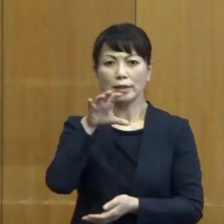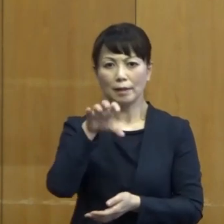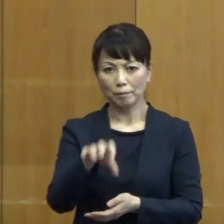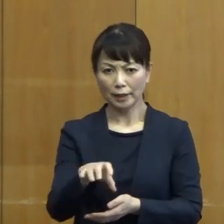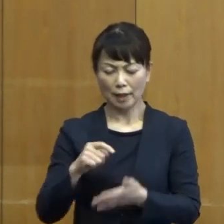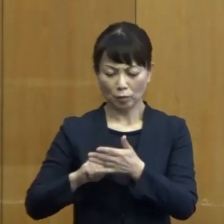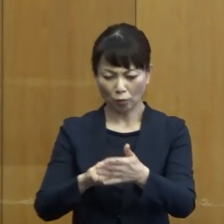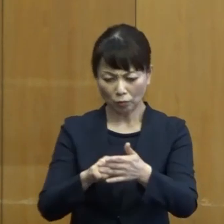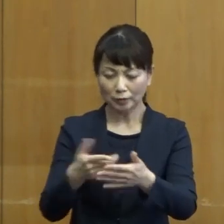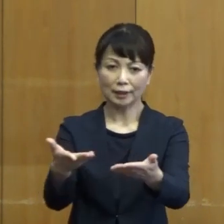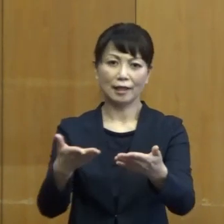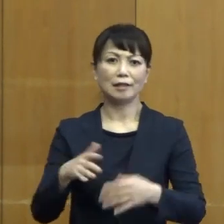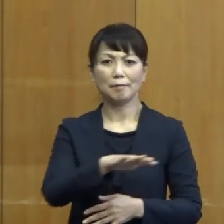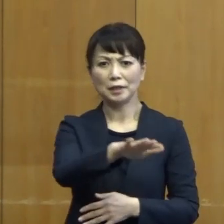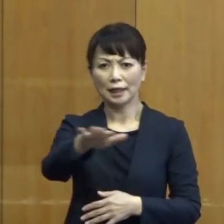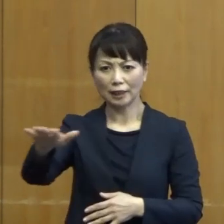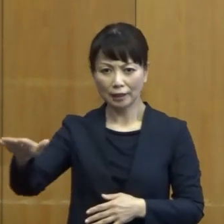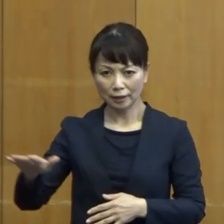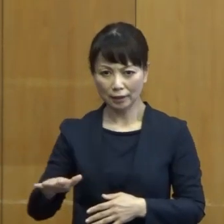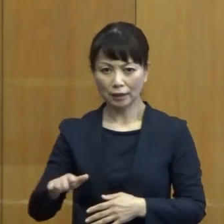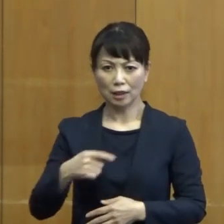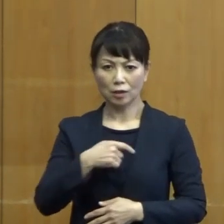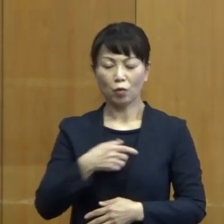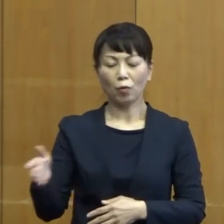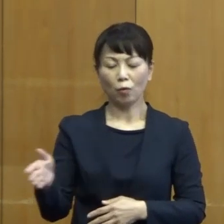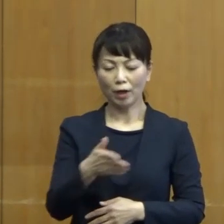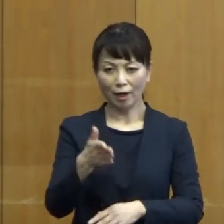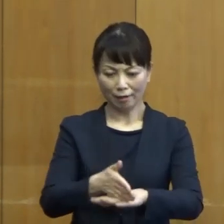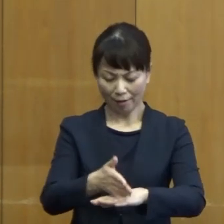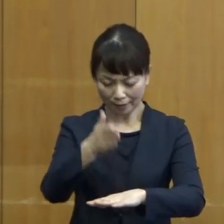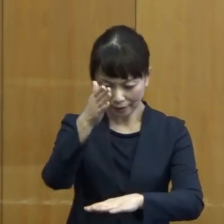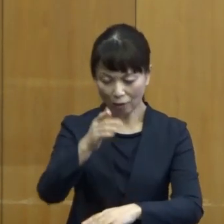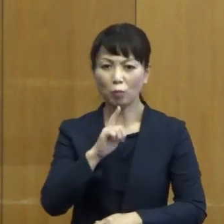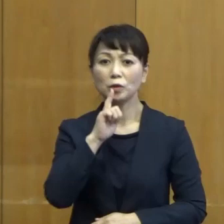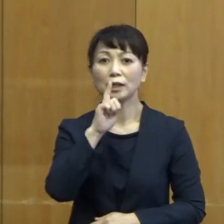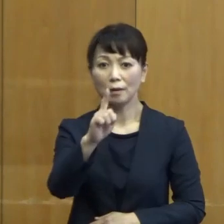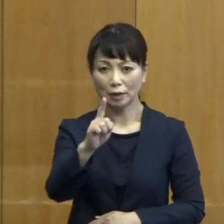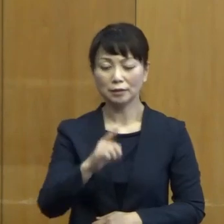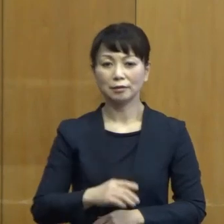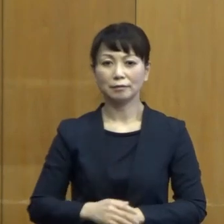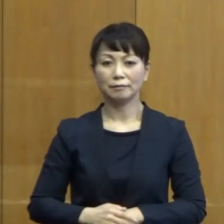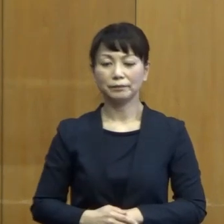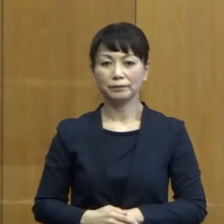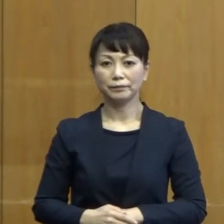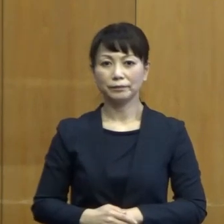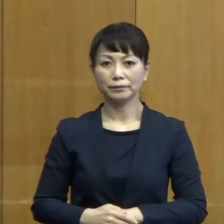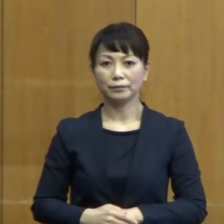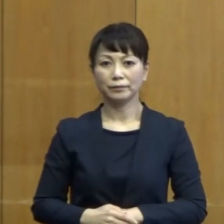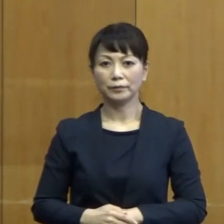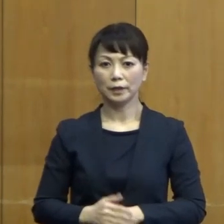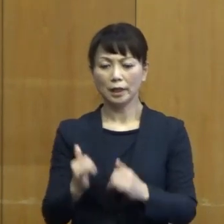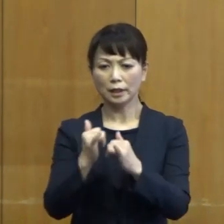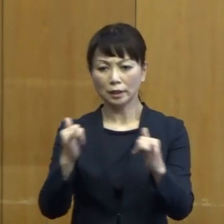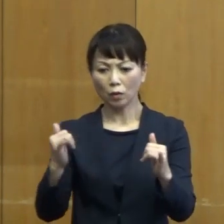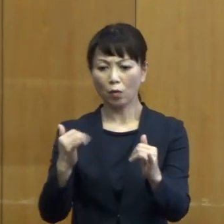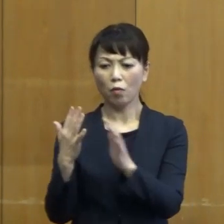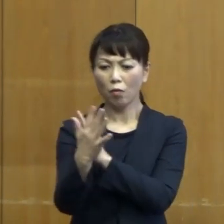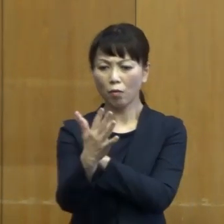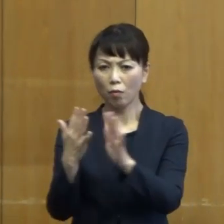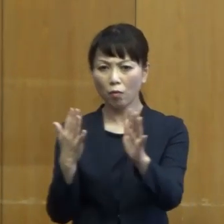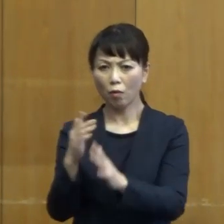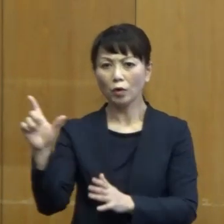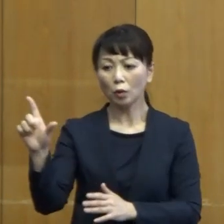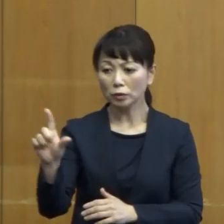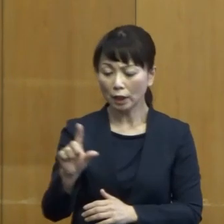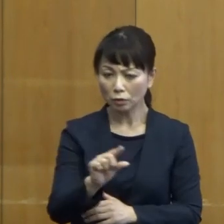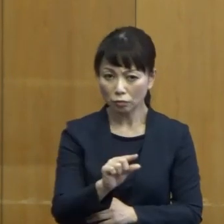ただいております関係者の皆さんには心から感謝を申し上げます。人の流れを抑制すること